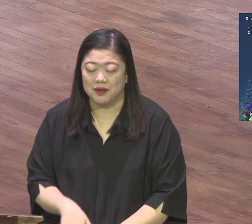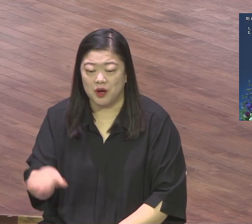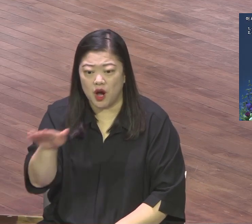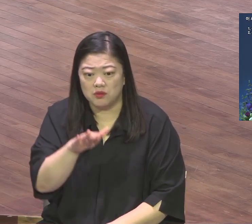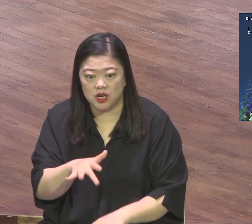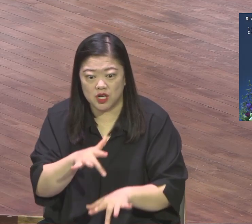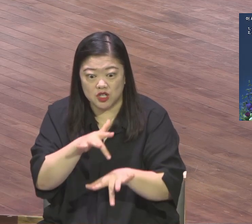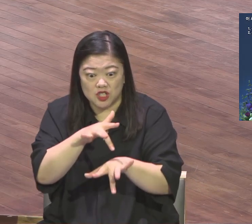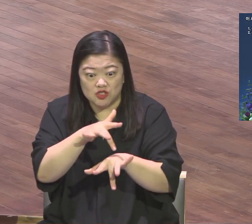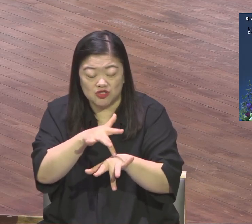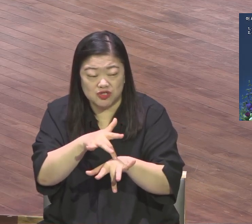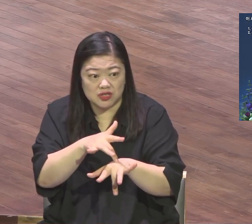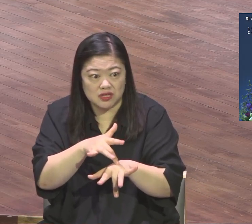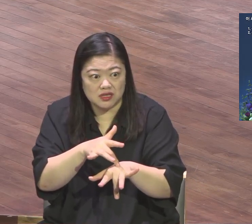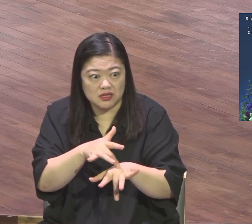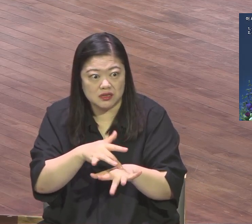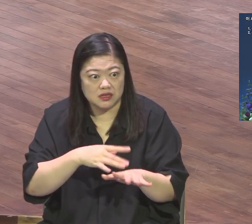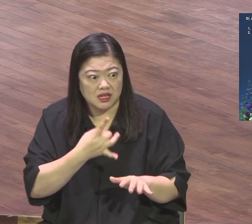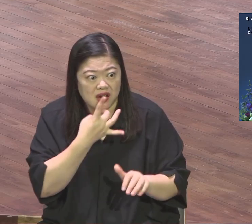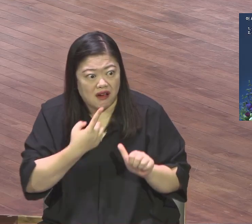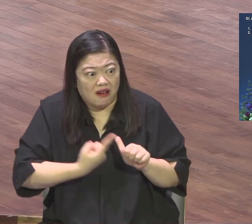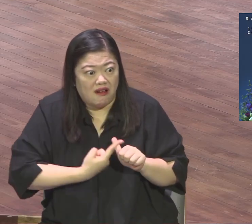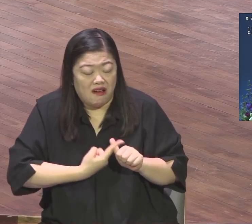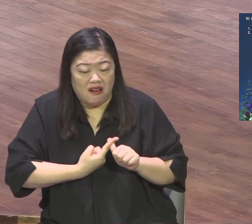되는 그런 영적 수준 가지고는 안 되지요.